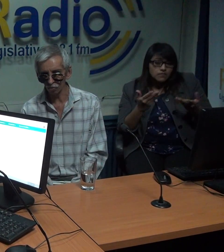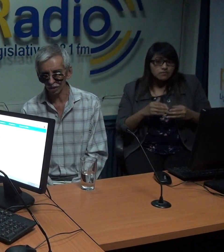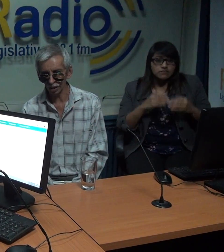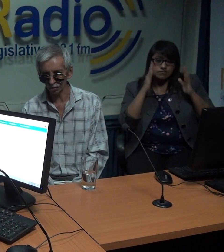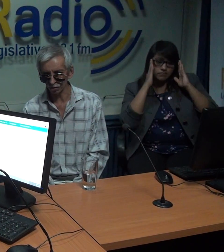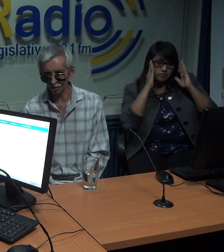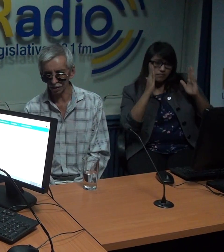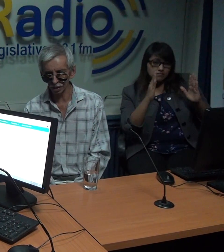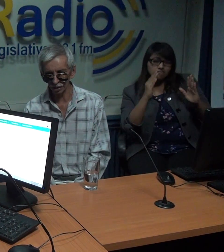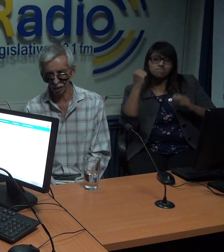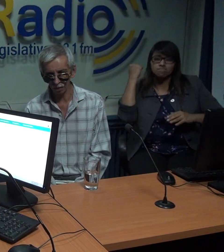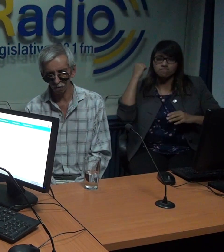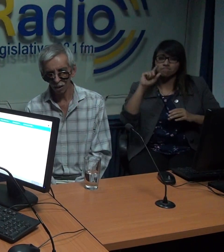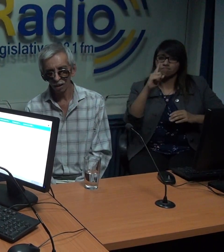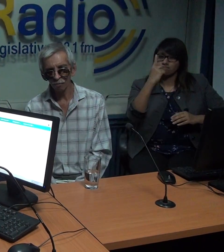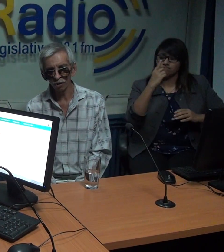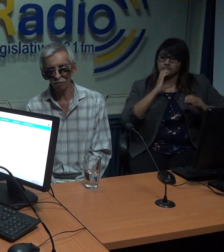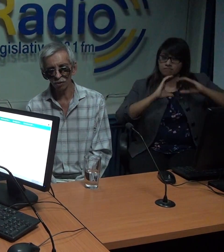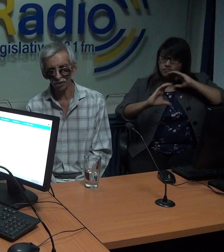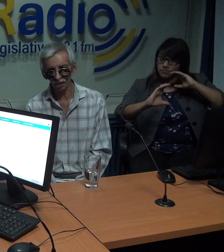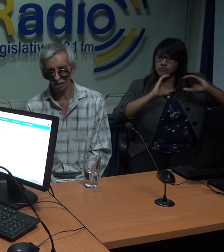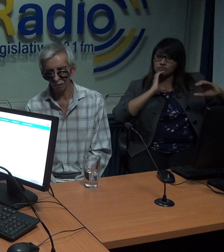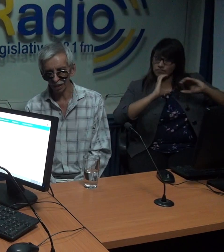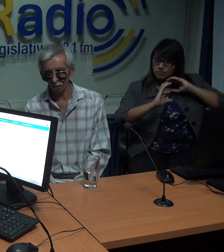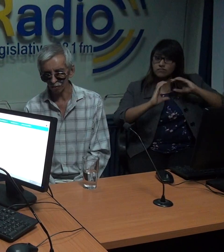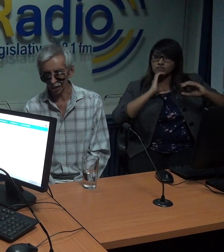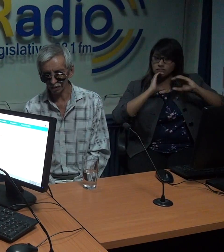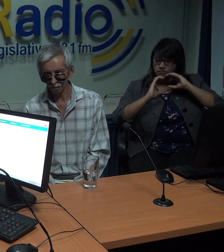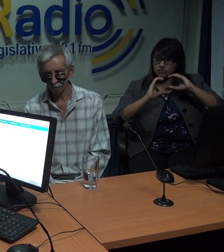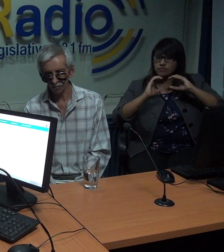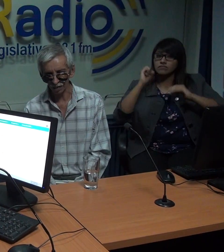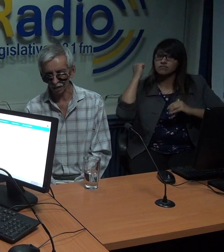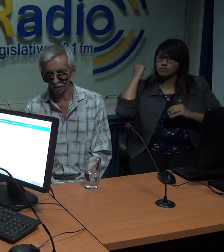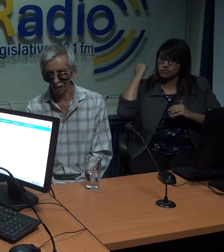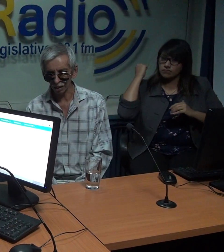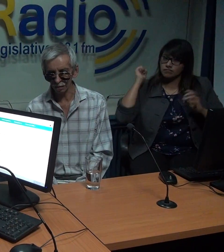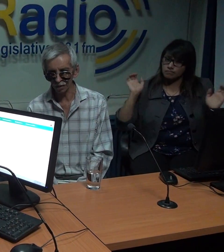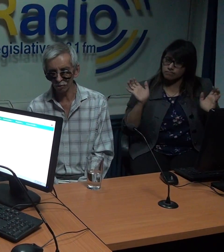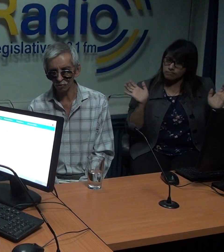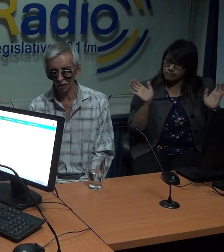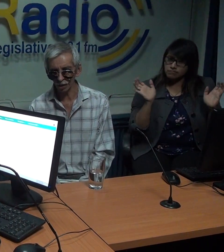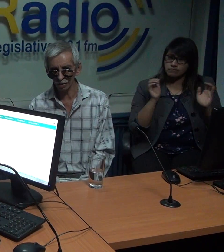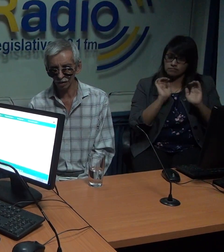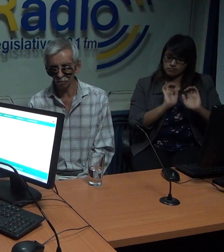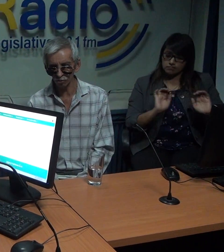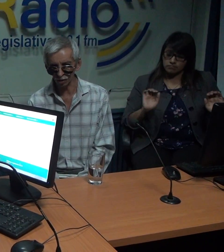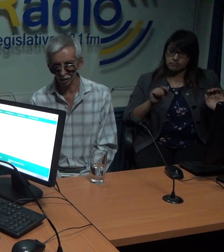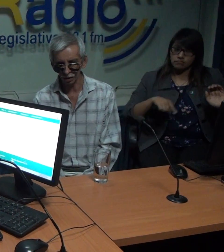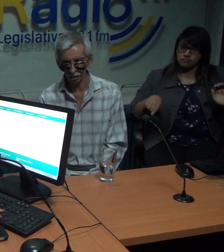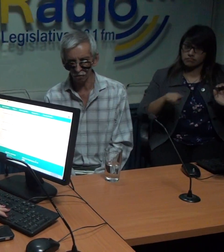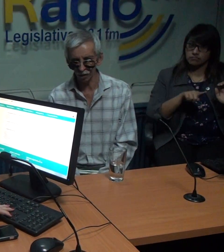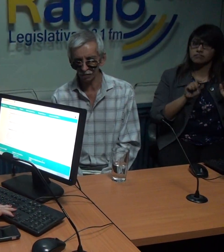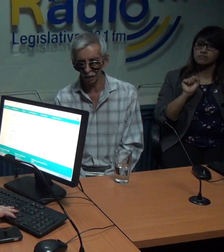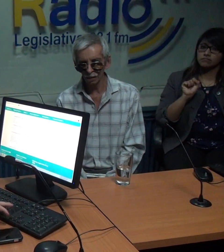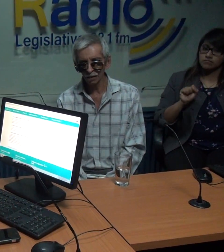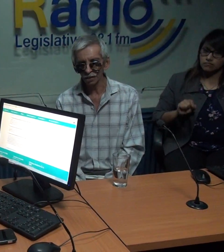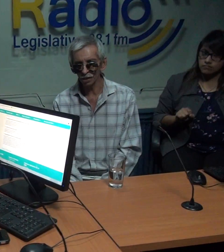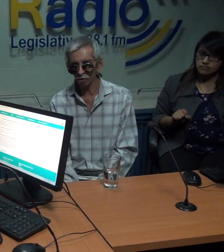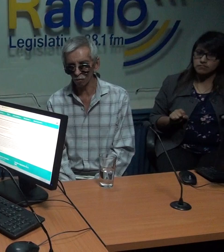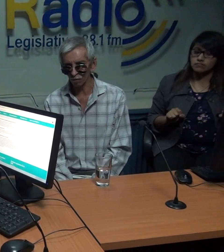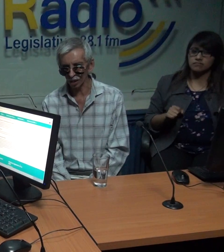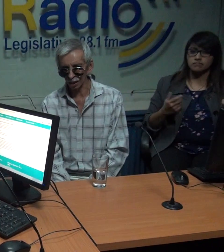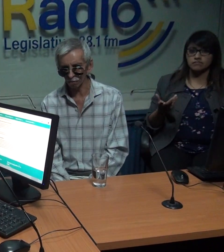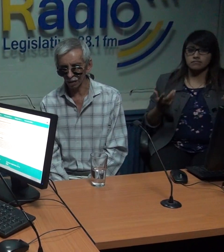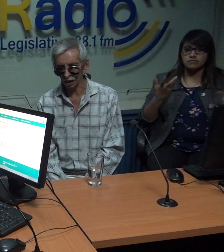la comunicación tiene que ser algo muy importante para lograr tratar de sacar al niño de ese mundo en el que él se encuentra